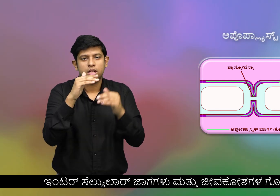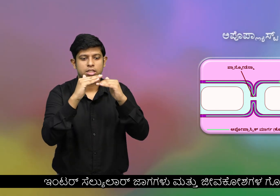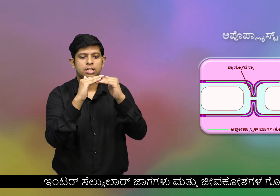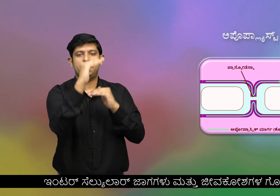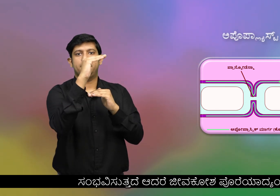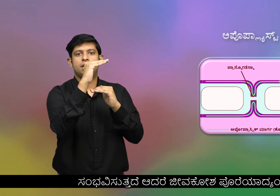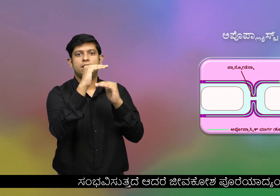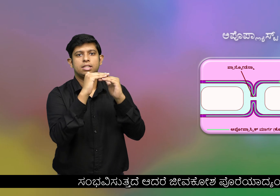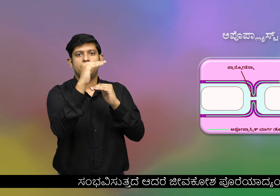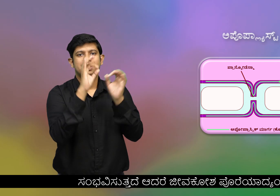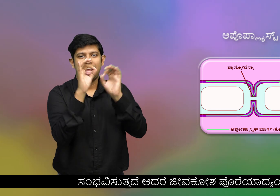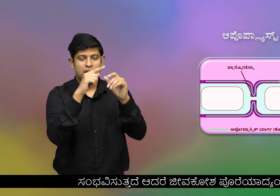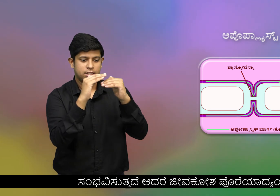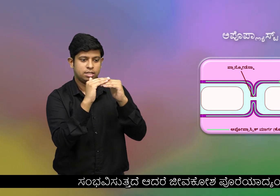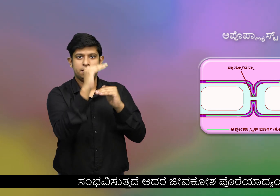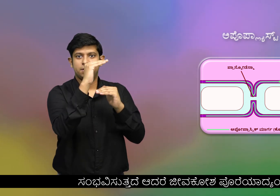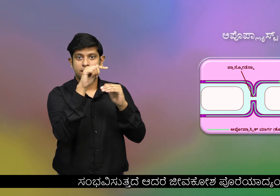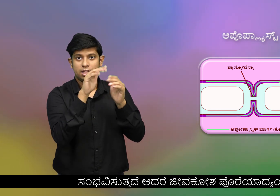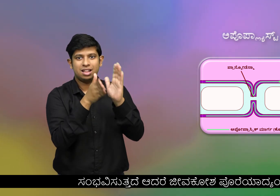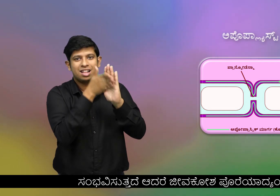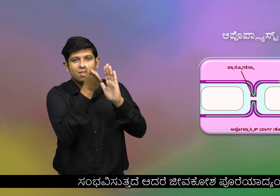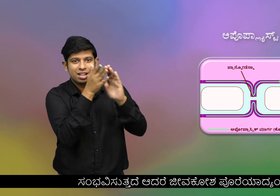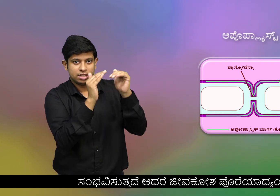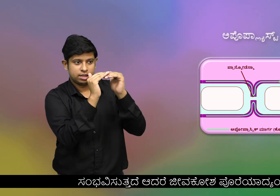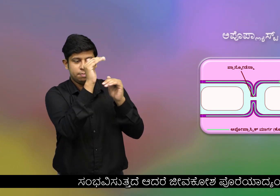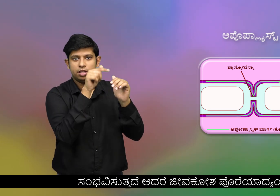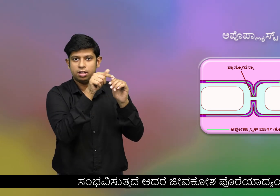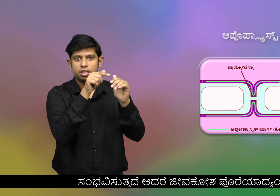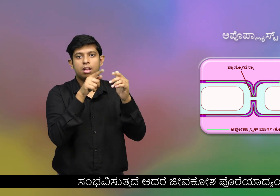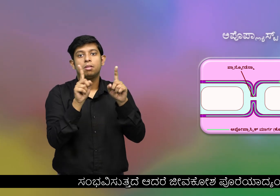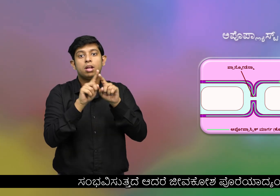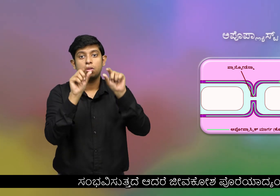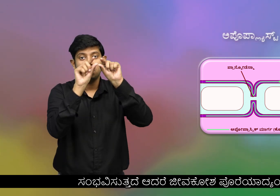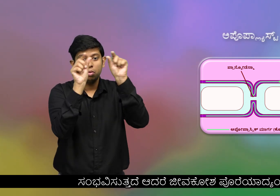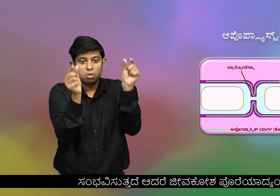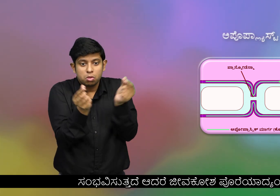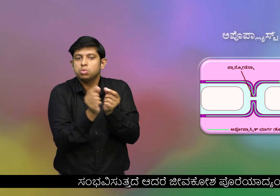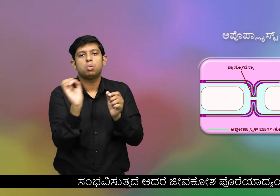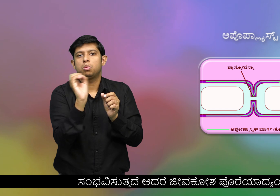ಮೂಲಕ ಸಂಭವಿಸುತ್ತದೆ, ಆದರೆ ಜೀವಕೋಶ ಪೊರೆಯಾದಂಥ ಅಲ್ಲ.